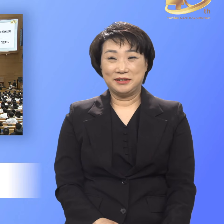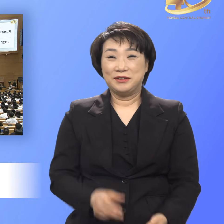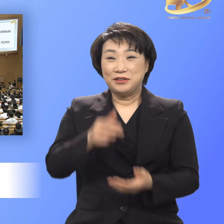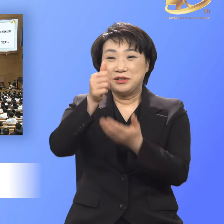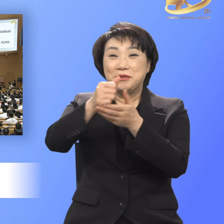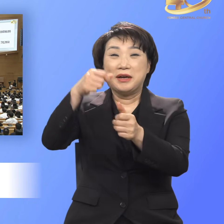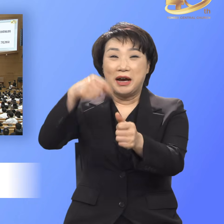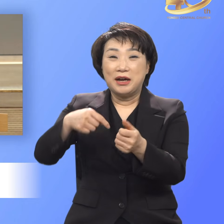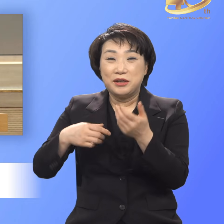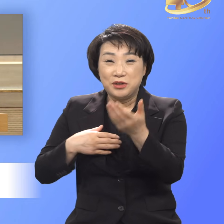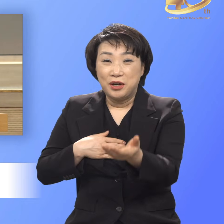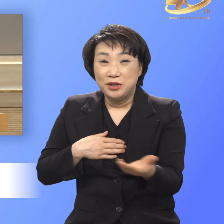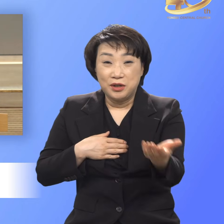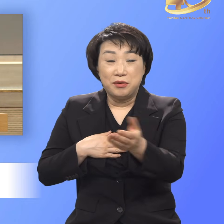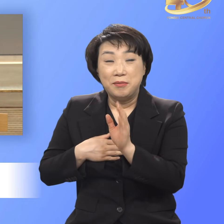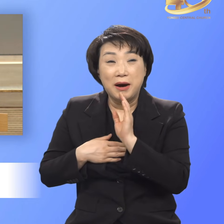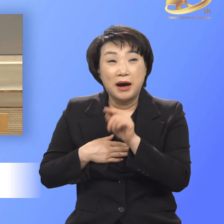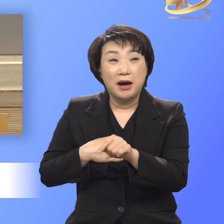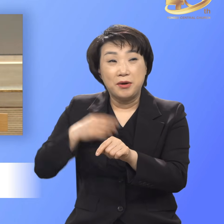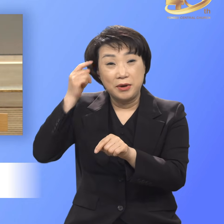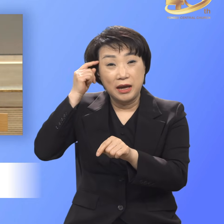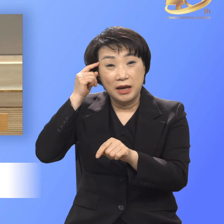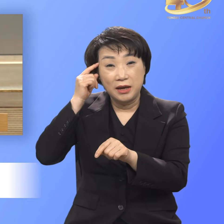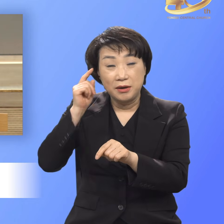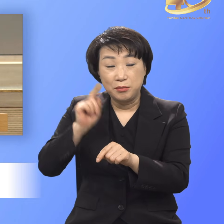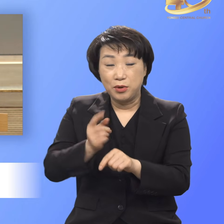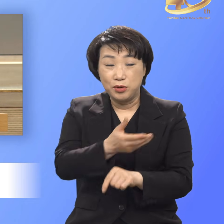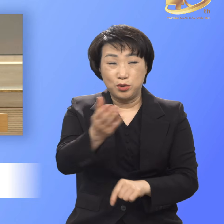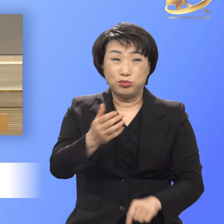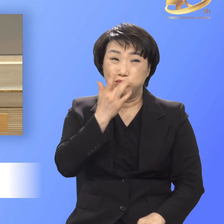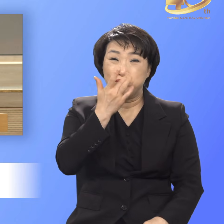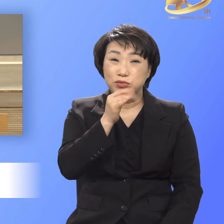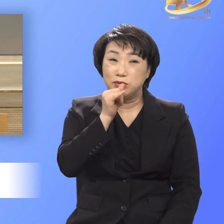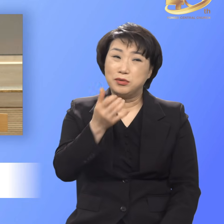신명시 일러주는데도 일러주는 것을 무슨 말인지 못 알아들어.